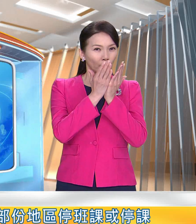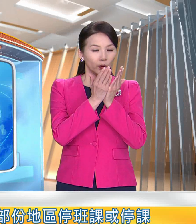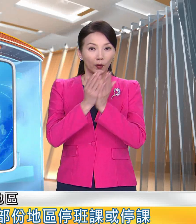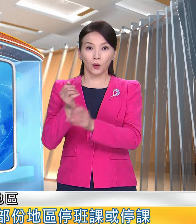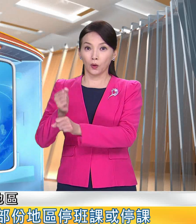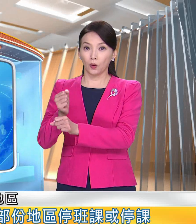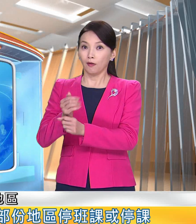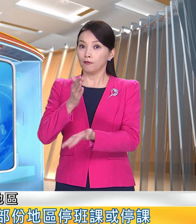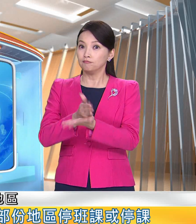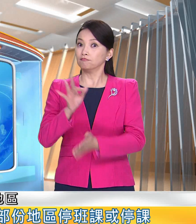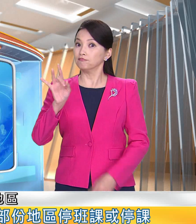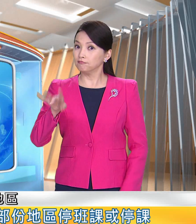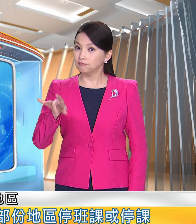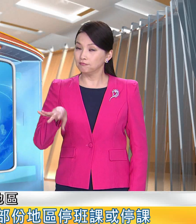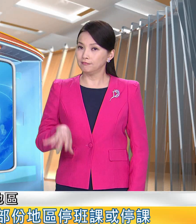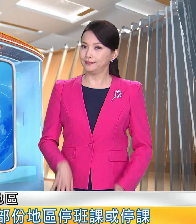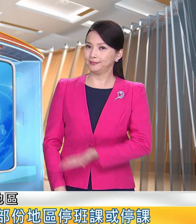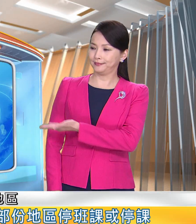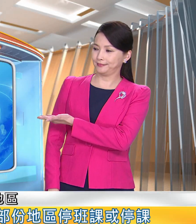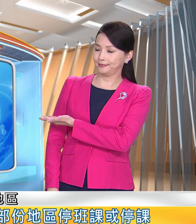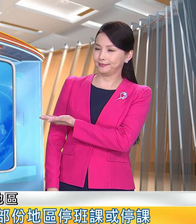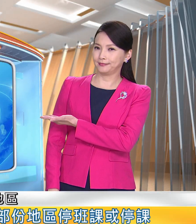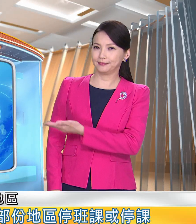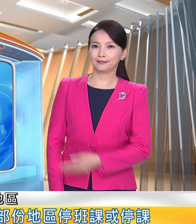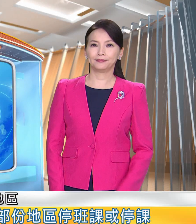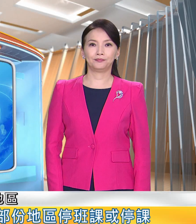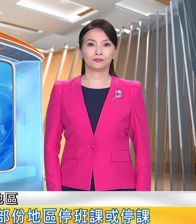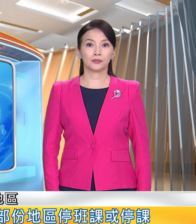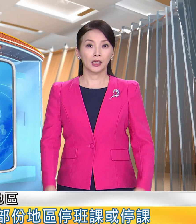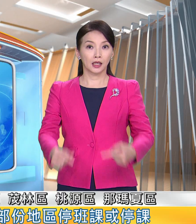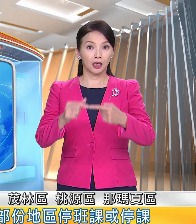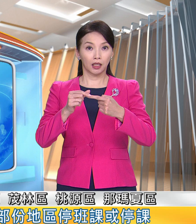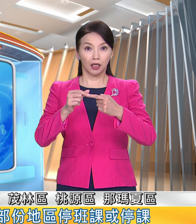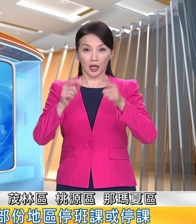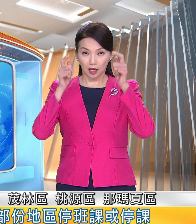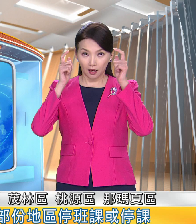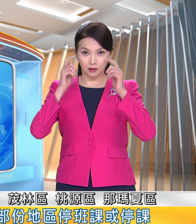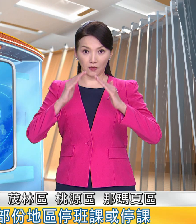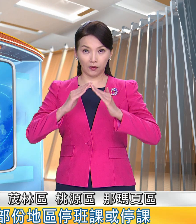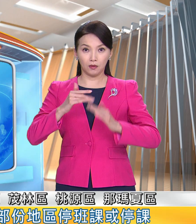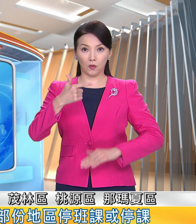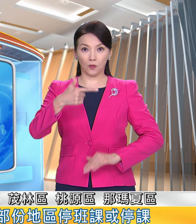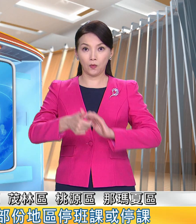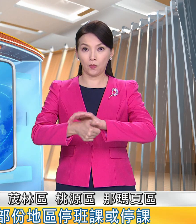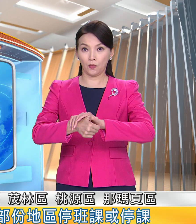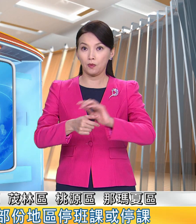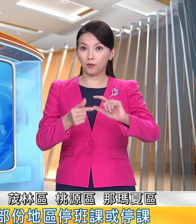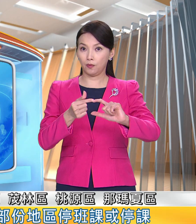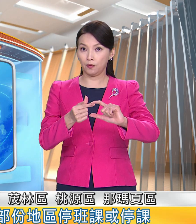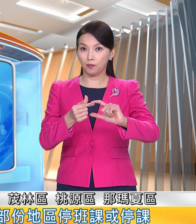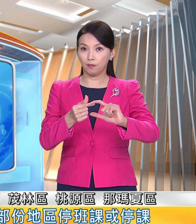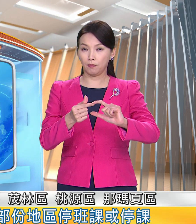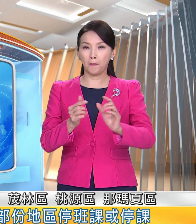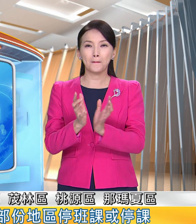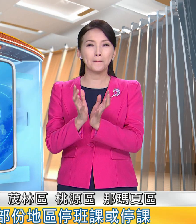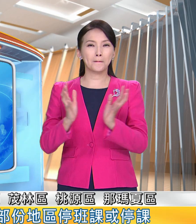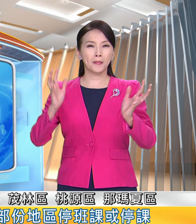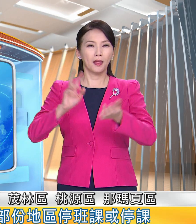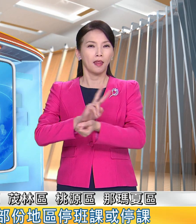今天停班停课的地区，包括了有高雄市六龟区、茂